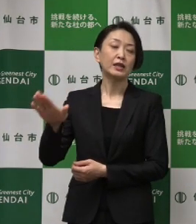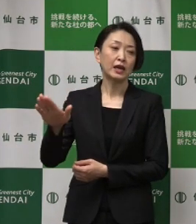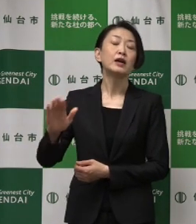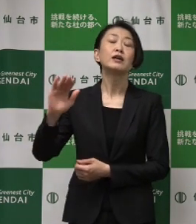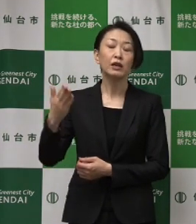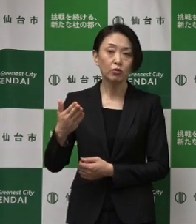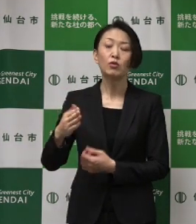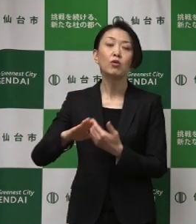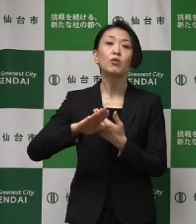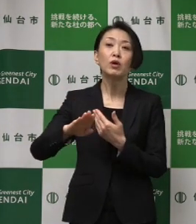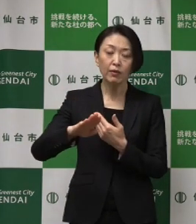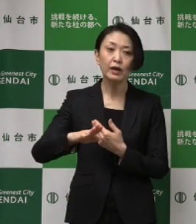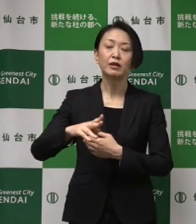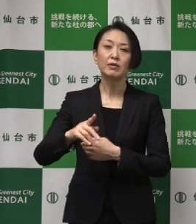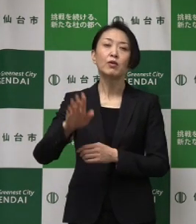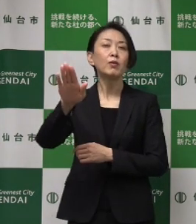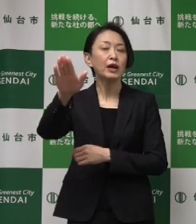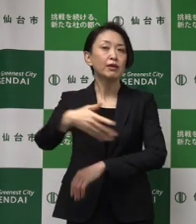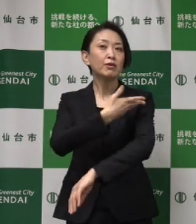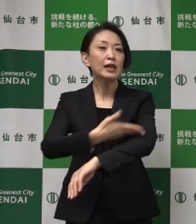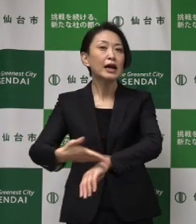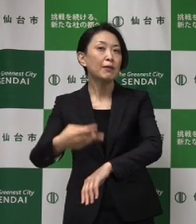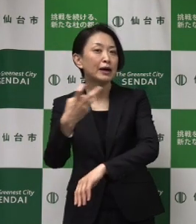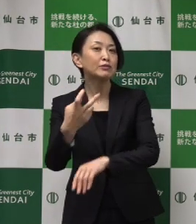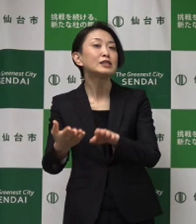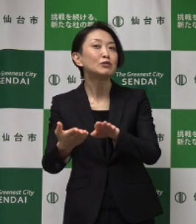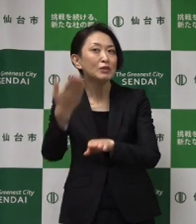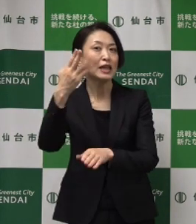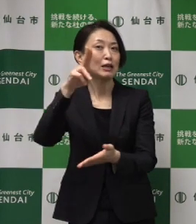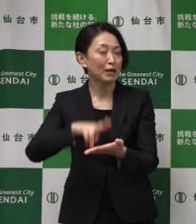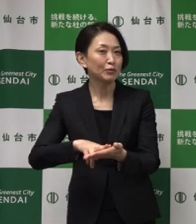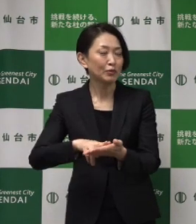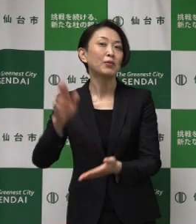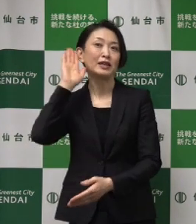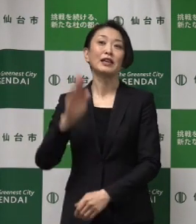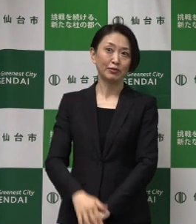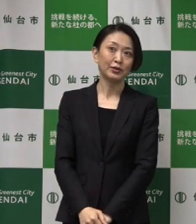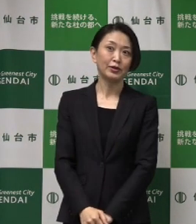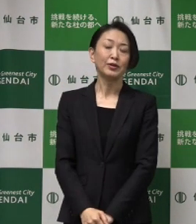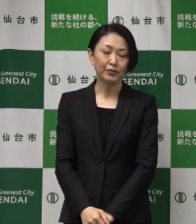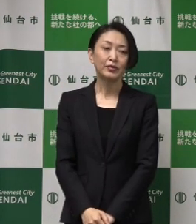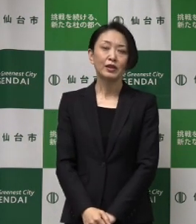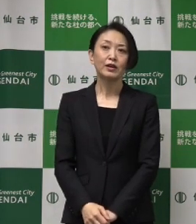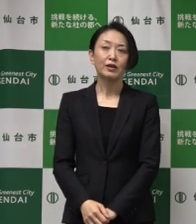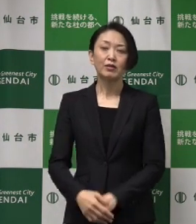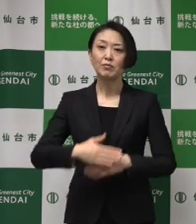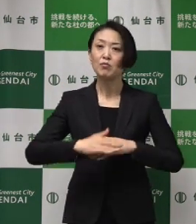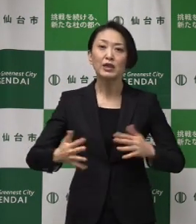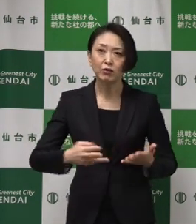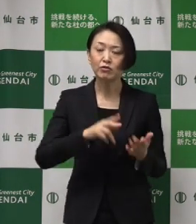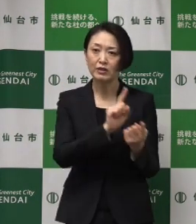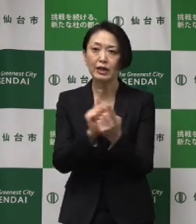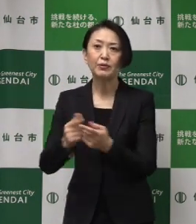見て、よろしくお願いするというような状況だそうです。なので異論なく対応していかなければならないねというふ